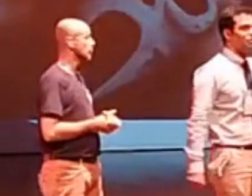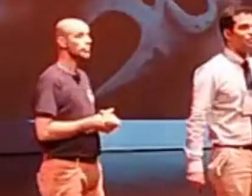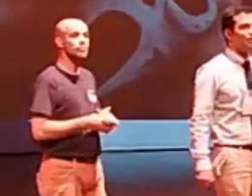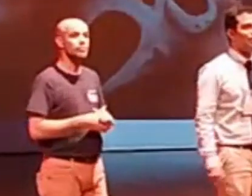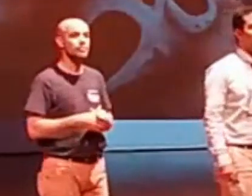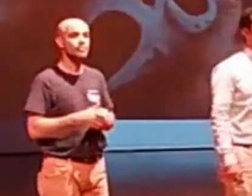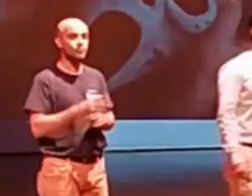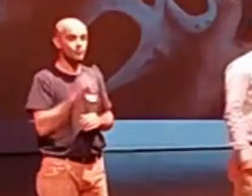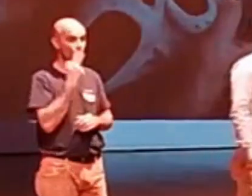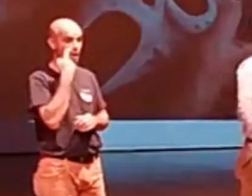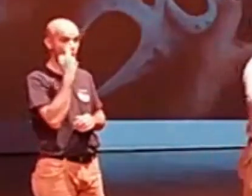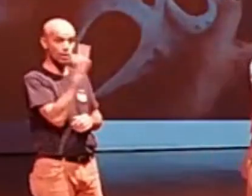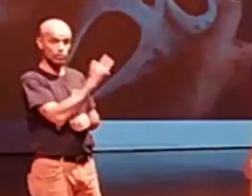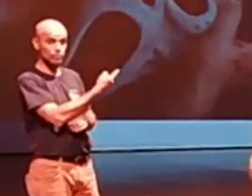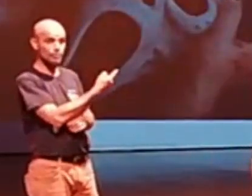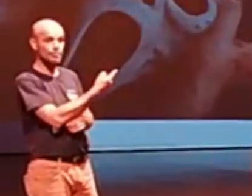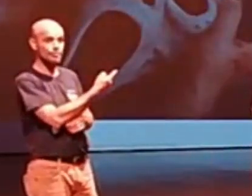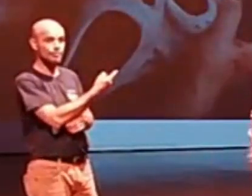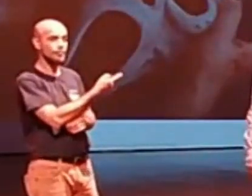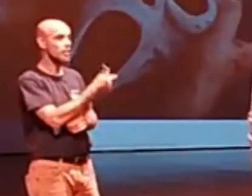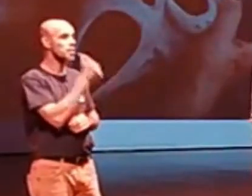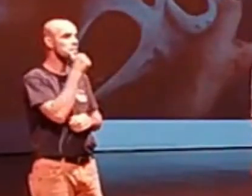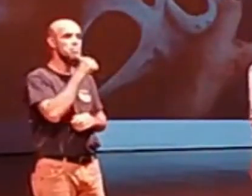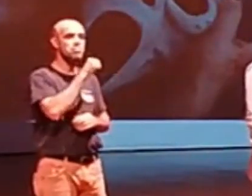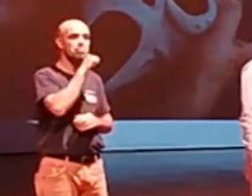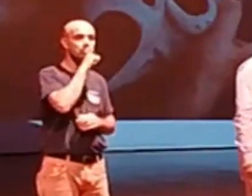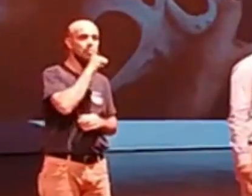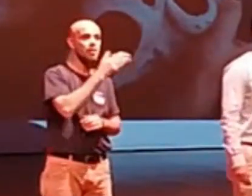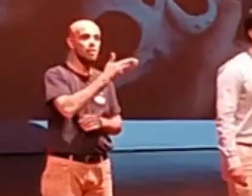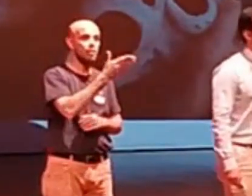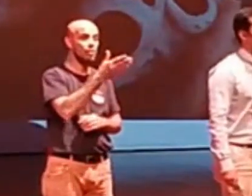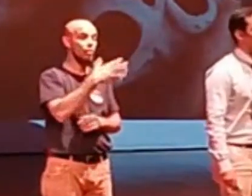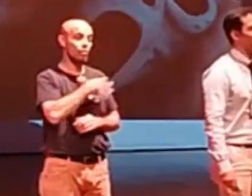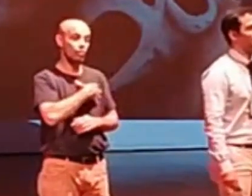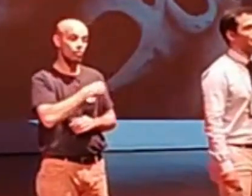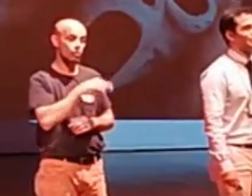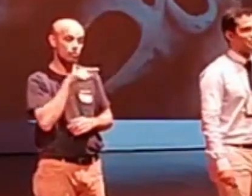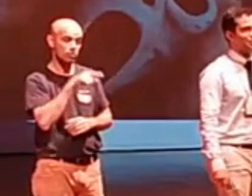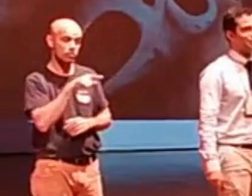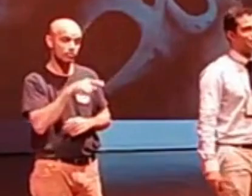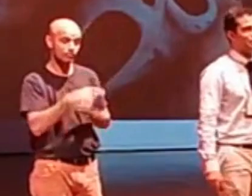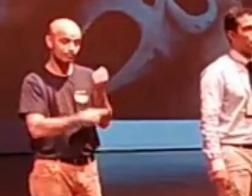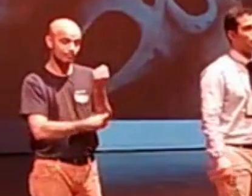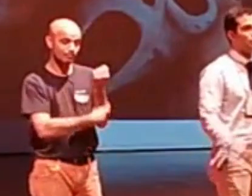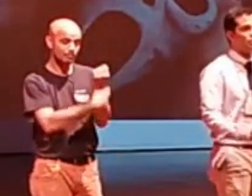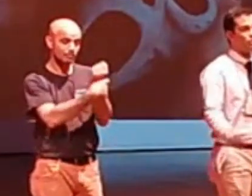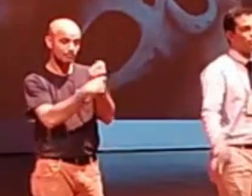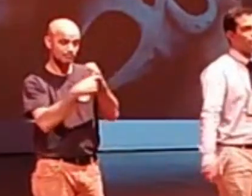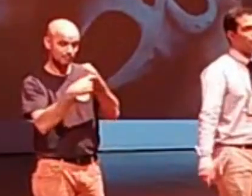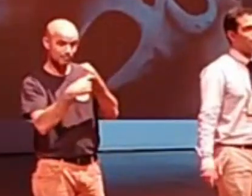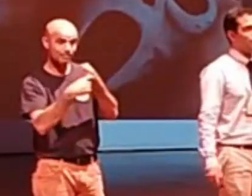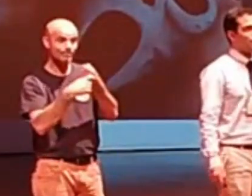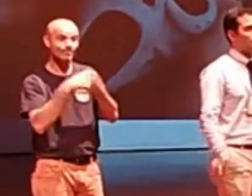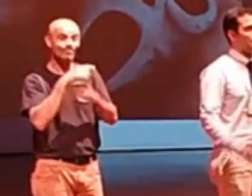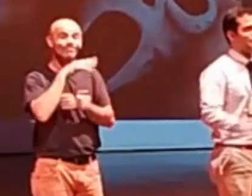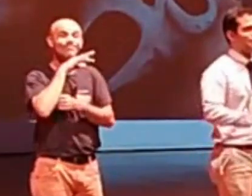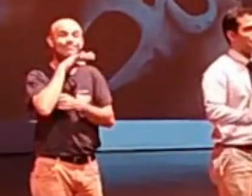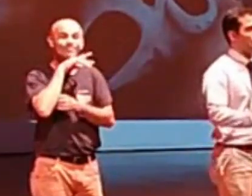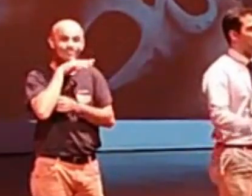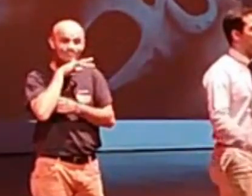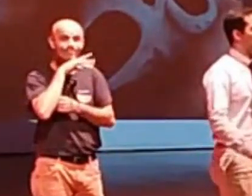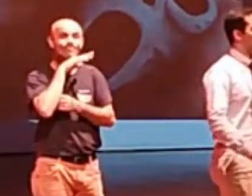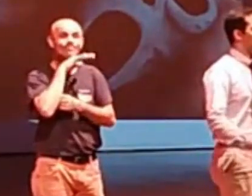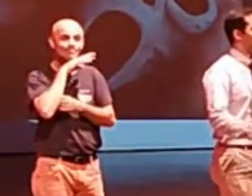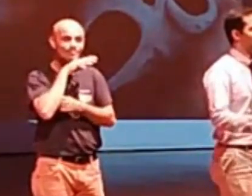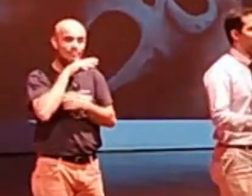Tá, quando a gente fala, as mães que estiverem por aqui, olha, seu filho tem escoliose, isso é um terror. Já começa a entrar